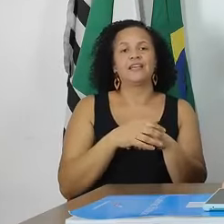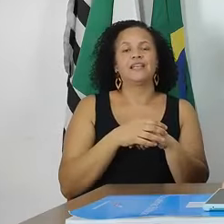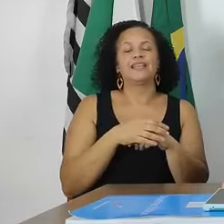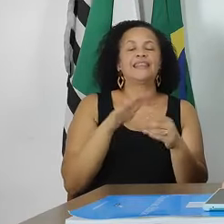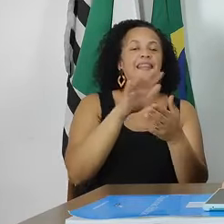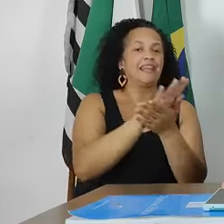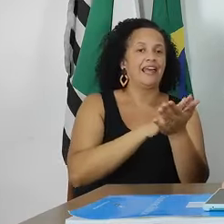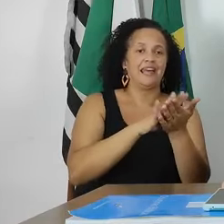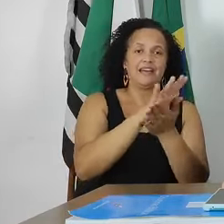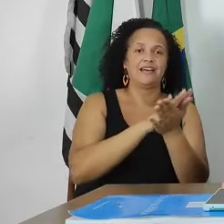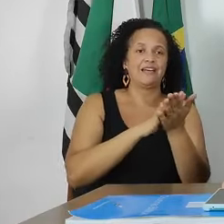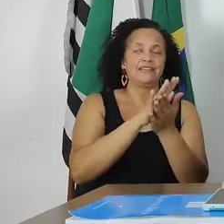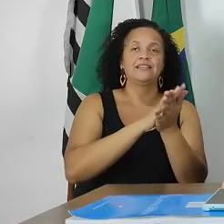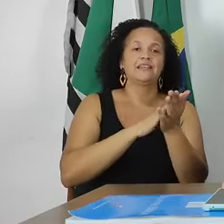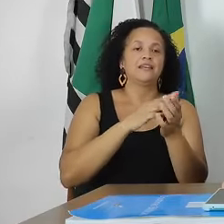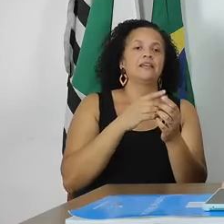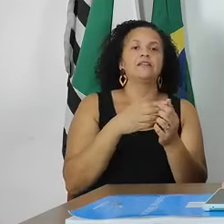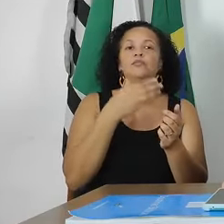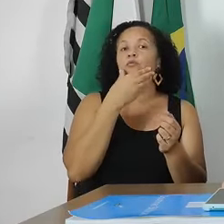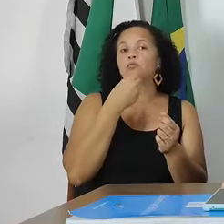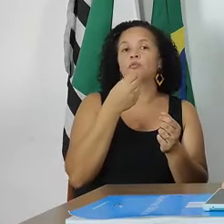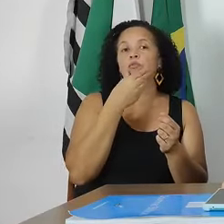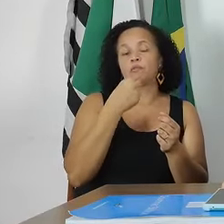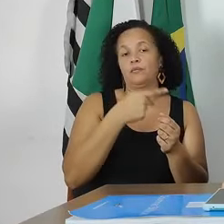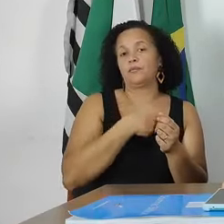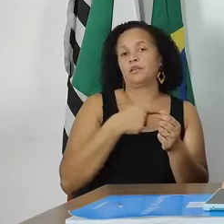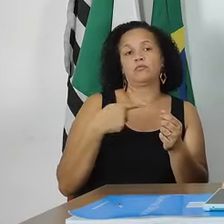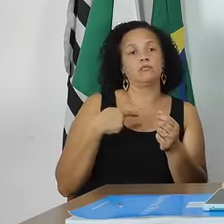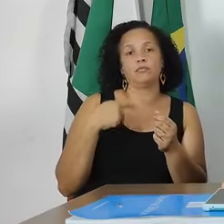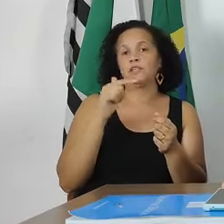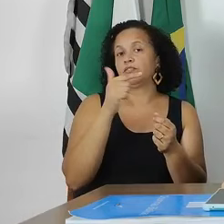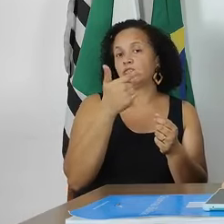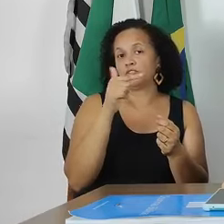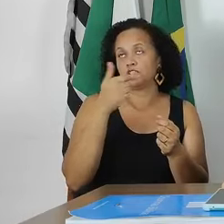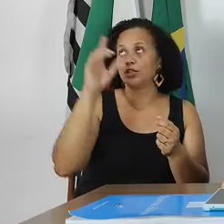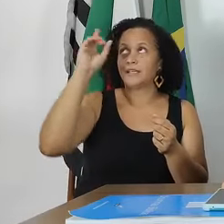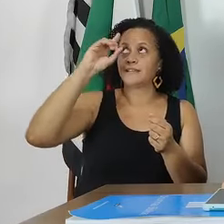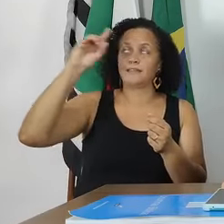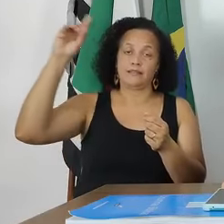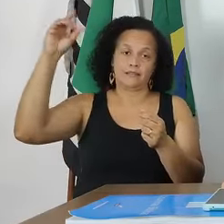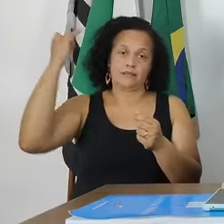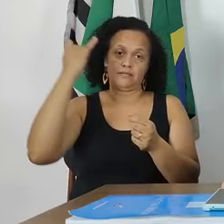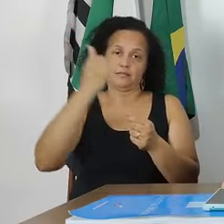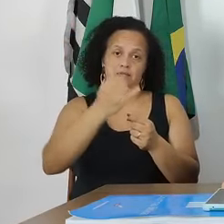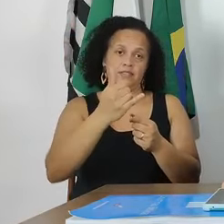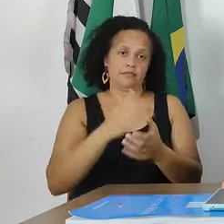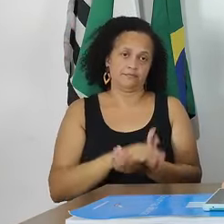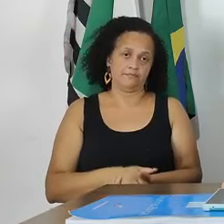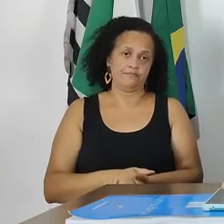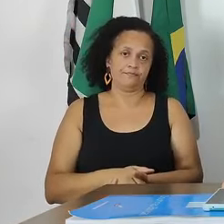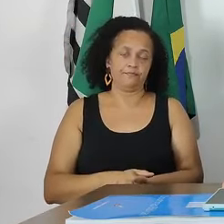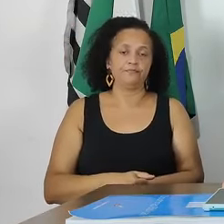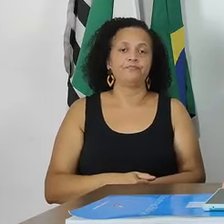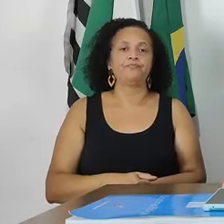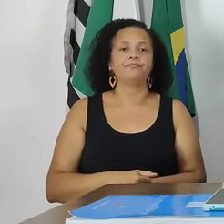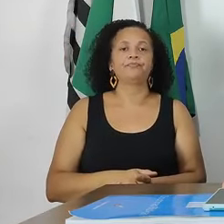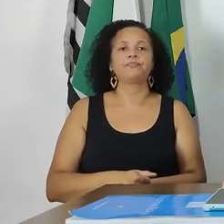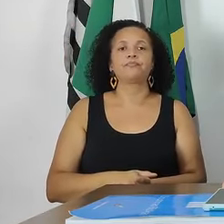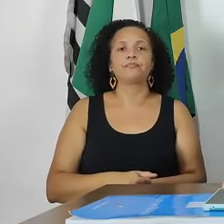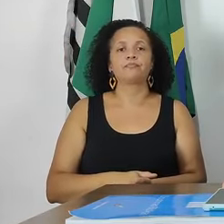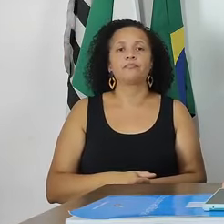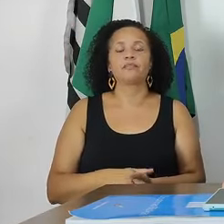porque você é bom de ouvir. Eu gostei, né? E o que acontece? Ou seja, é um